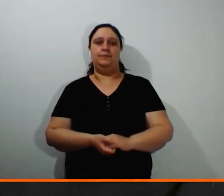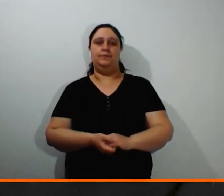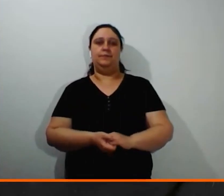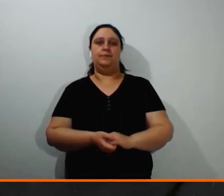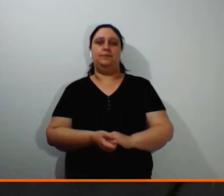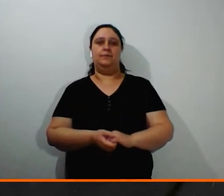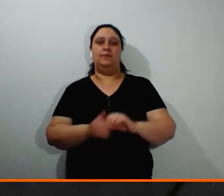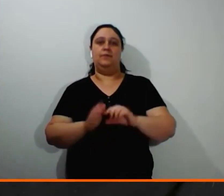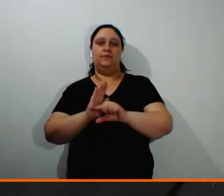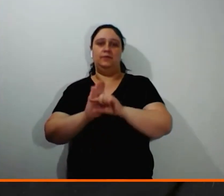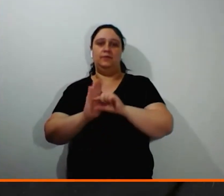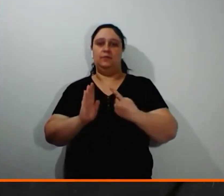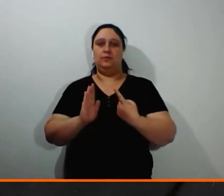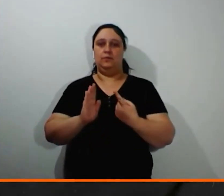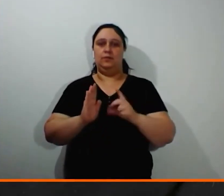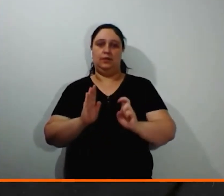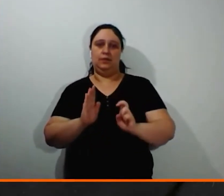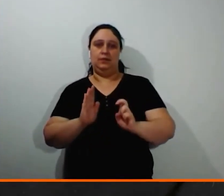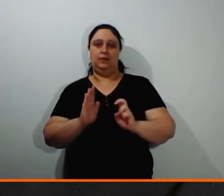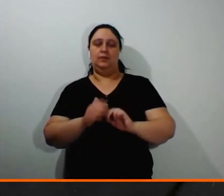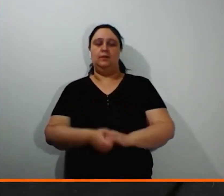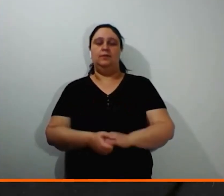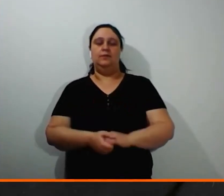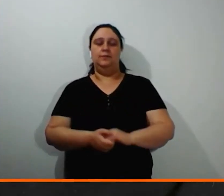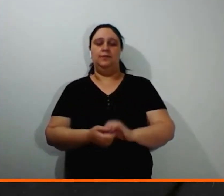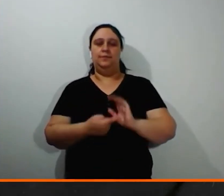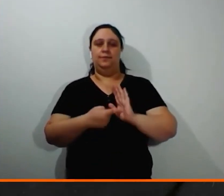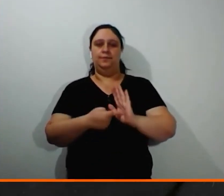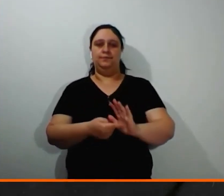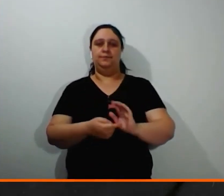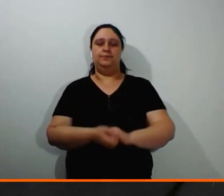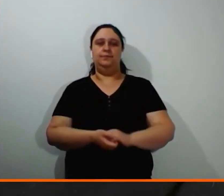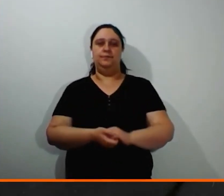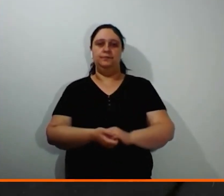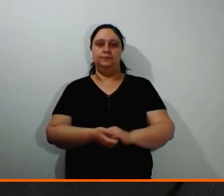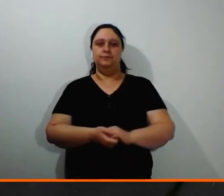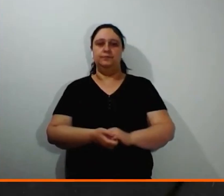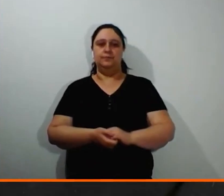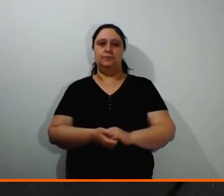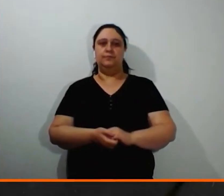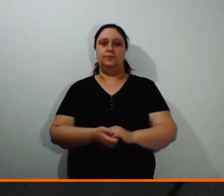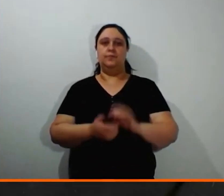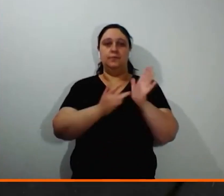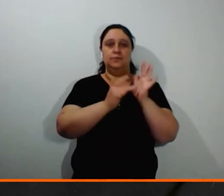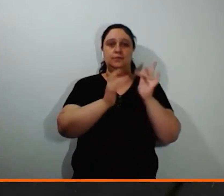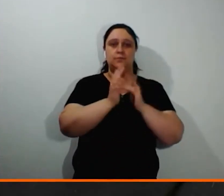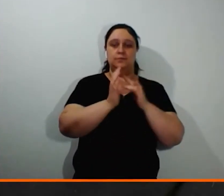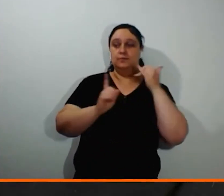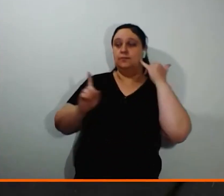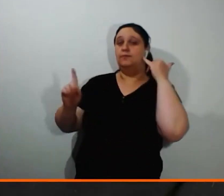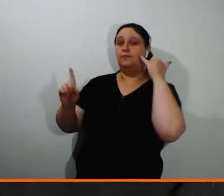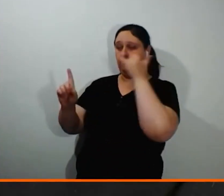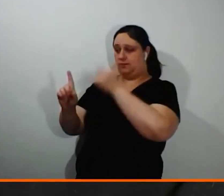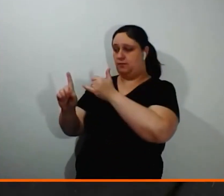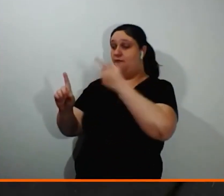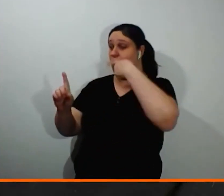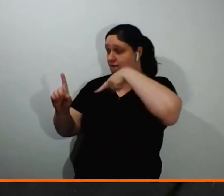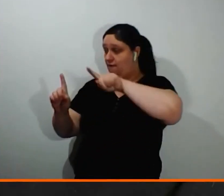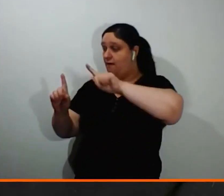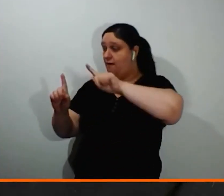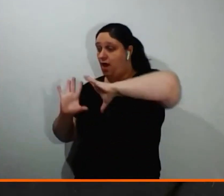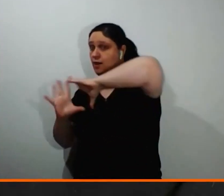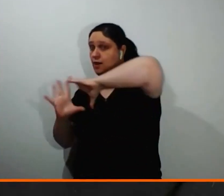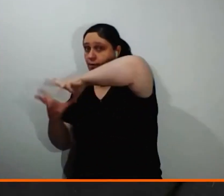assim: E disse-lhes, ide por todo o mundo e pregai o evangelho a toda